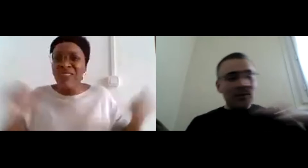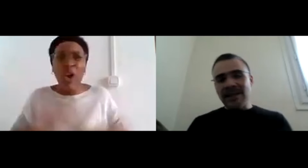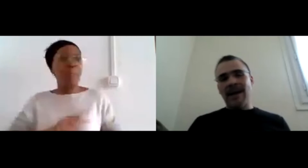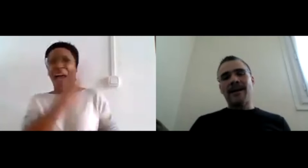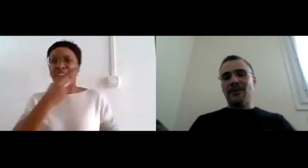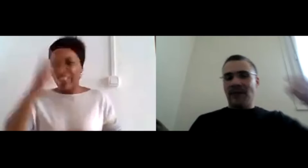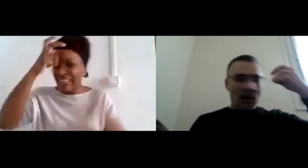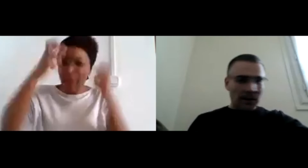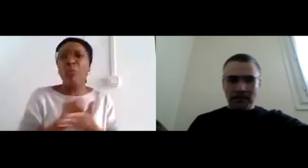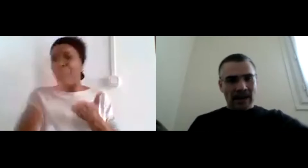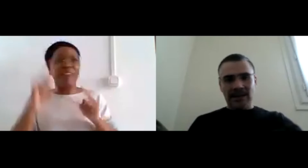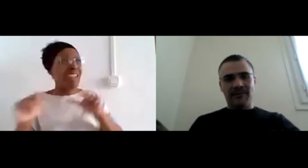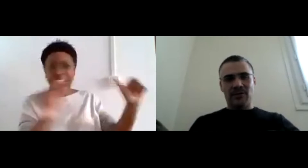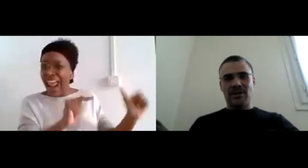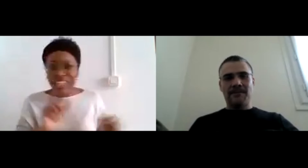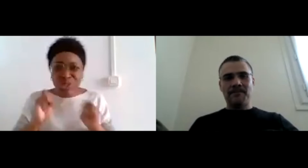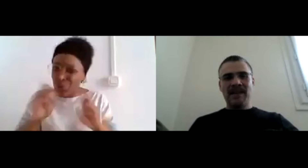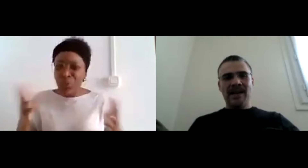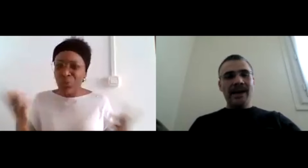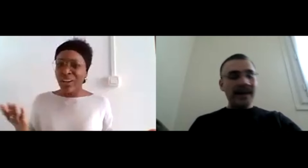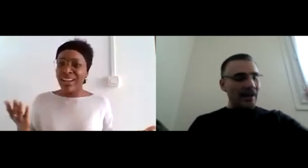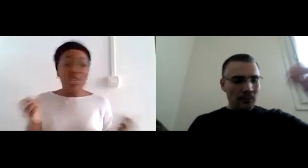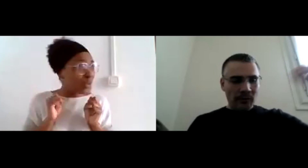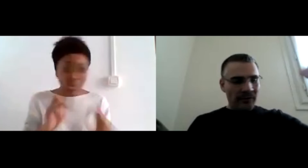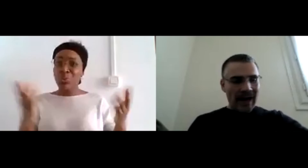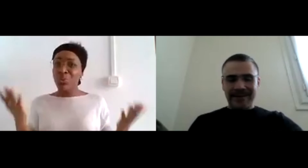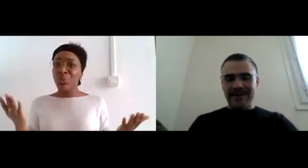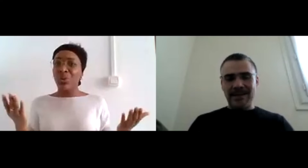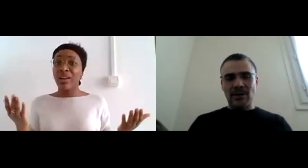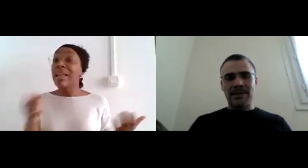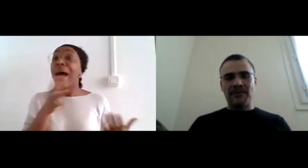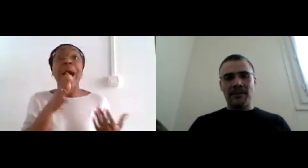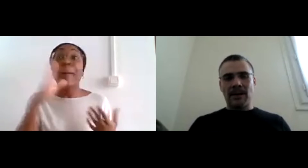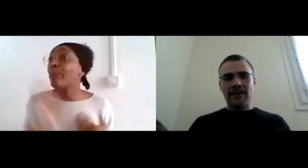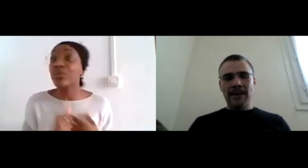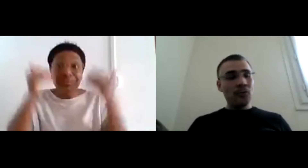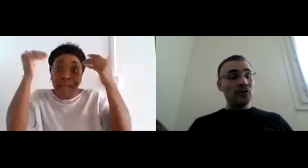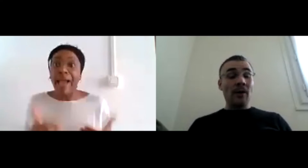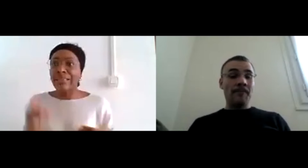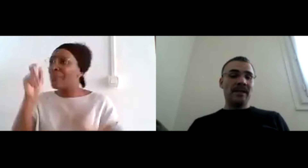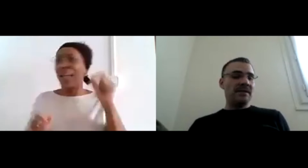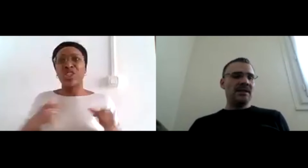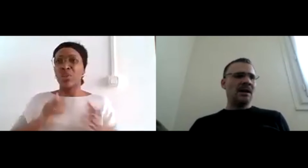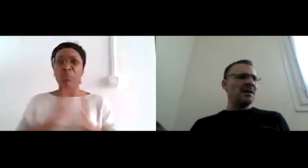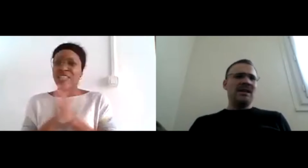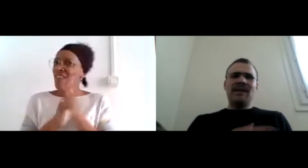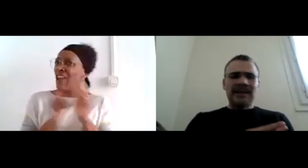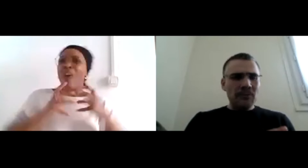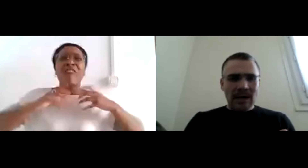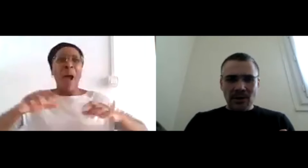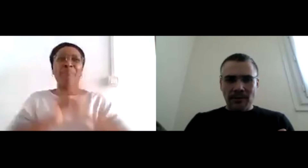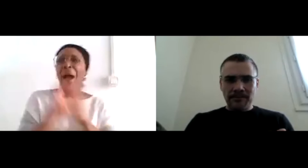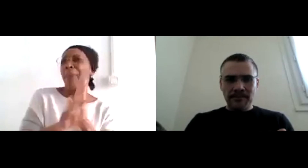foules entières qui devaient entendre parler de l'évangile. Et rien ne pouvait arrêter ces hommes et ces femmes-là. Pourtant, il va dire, il y avait